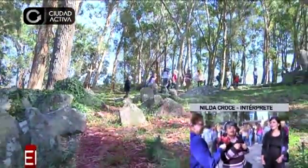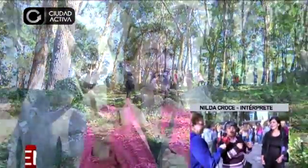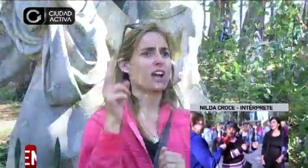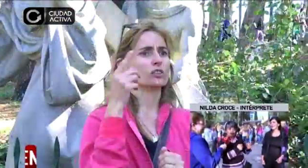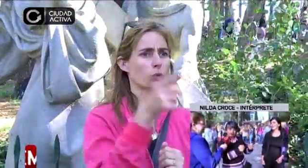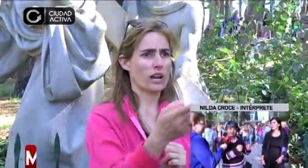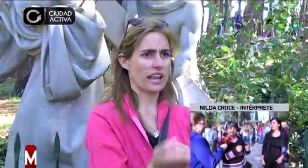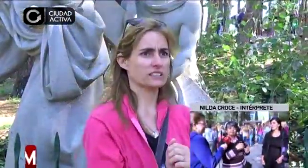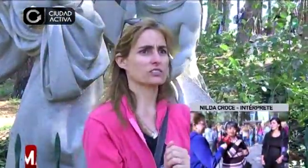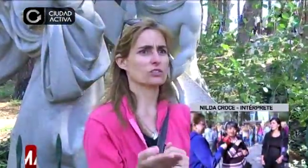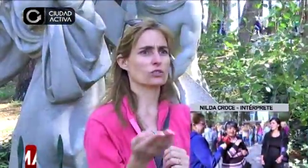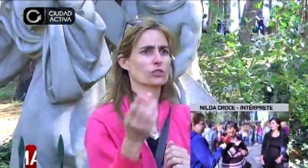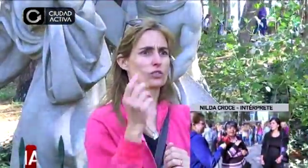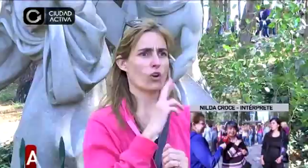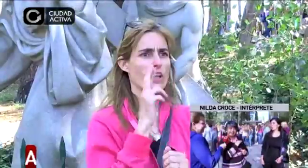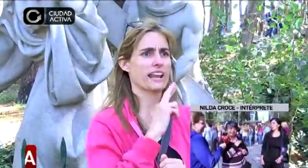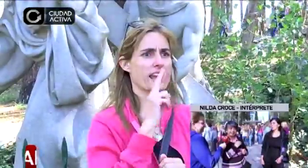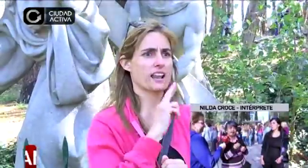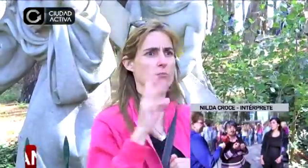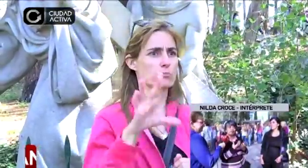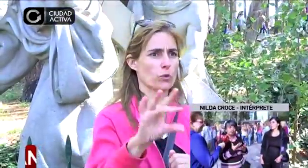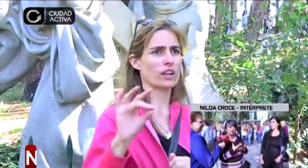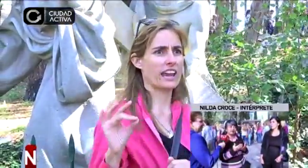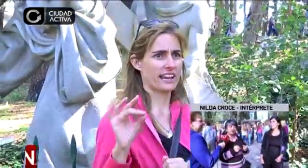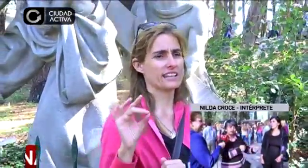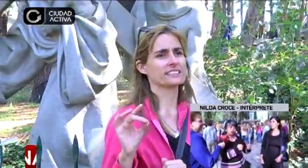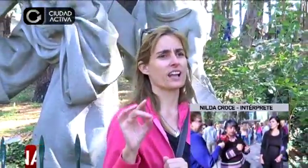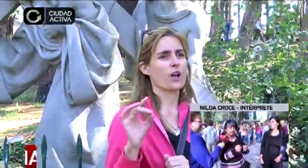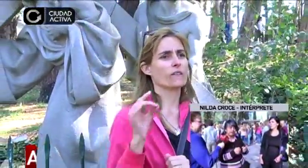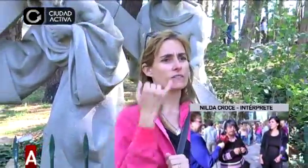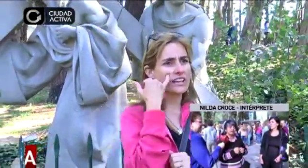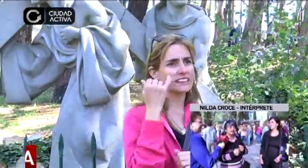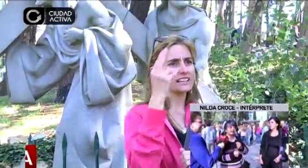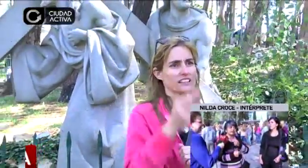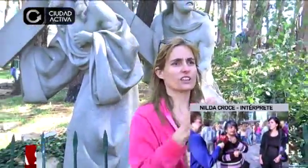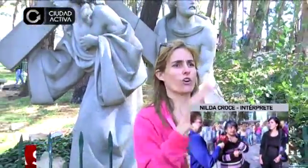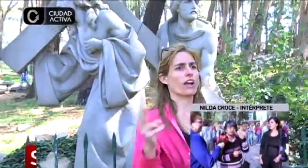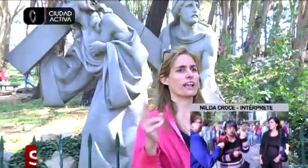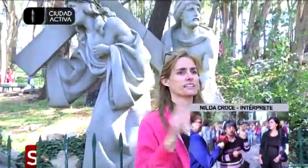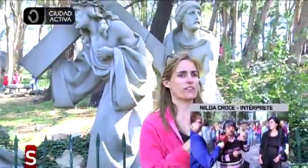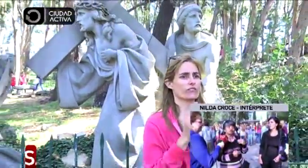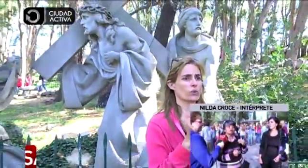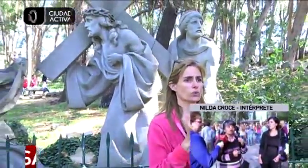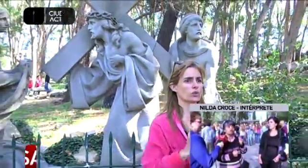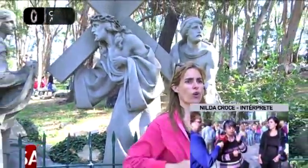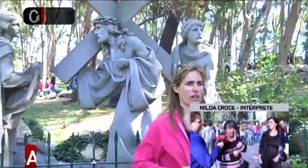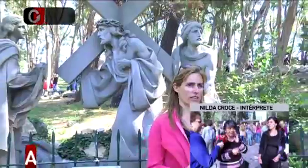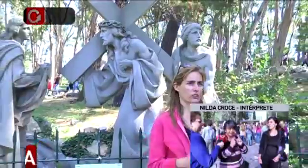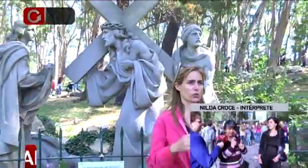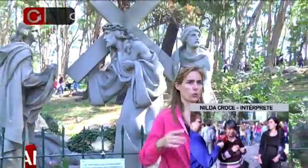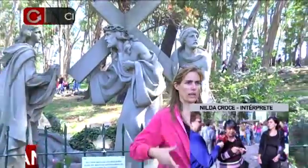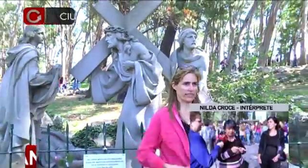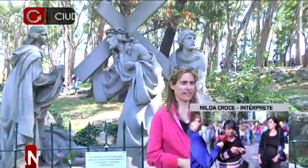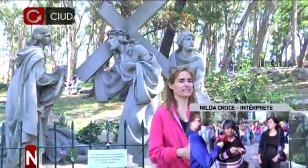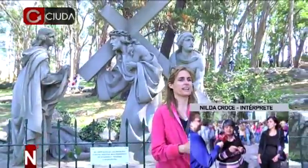Ahí Jorge fue el catequista, porque Jorge quiso